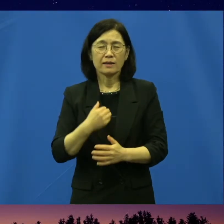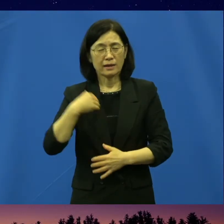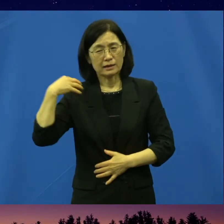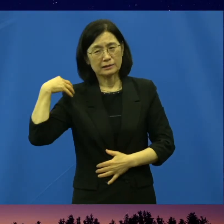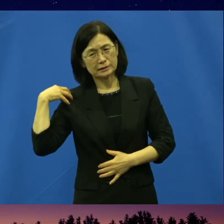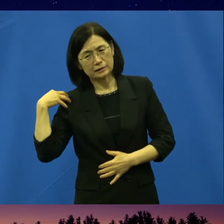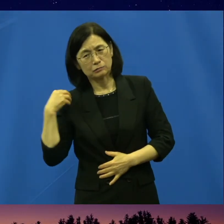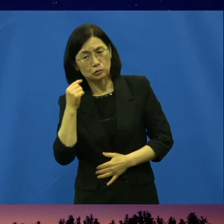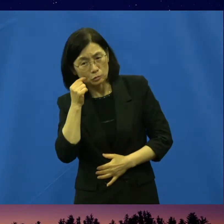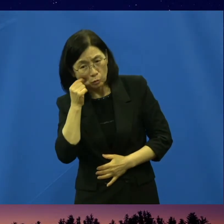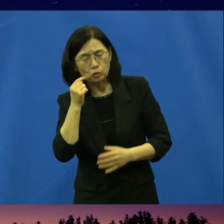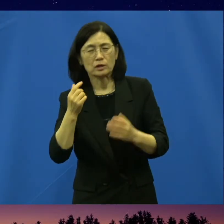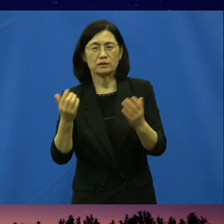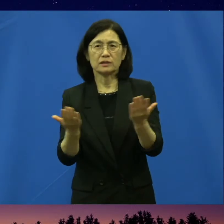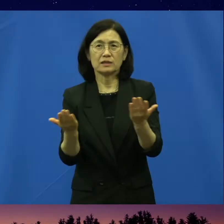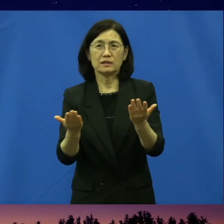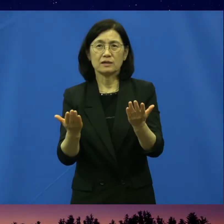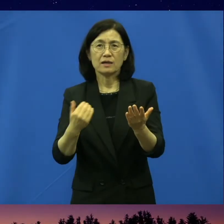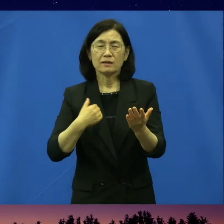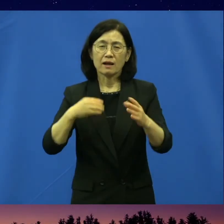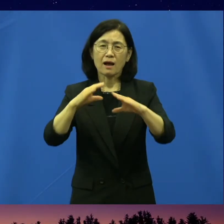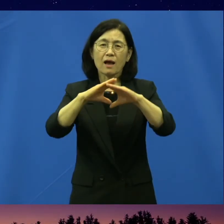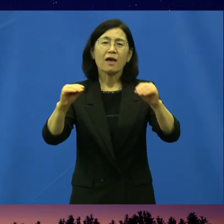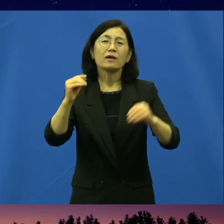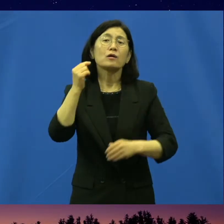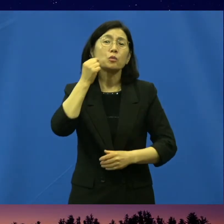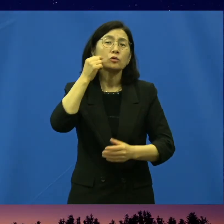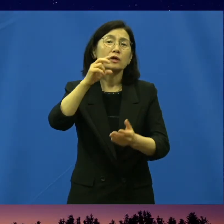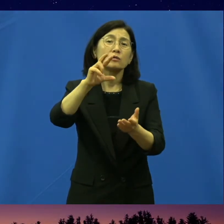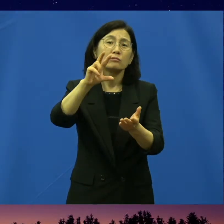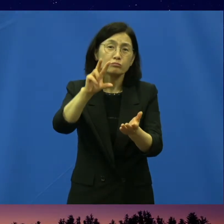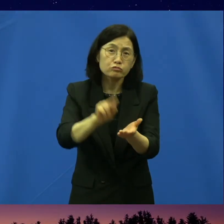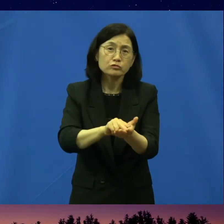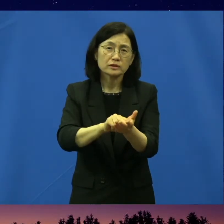일들, 내가 해결할 수 없는 문제들이